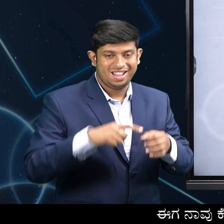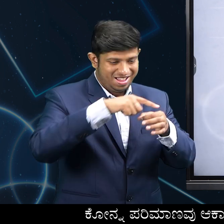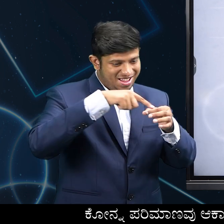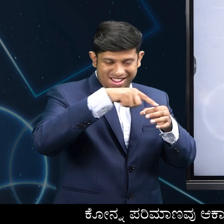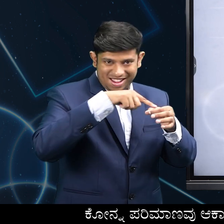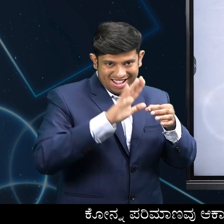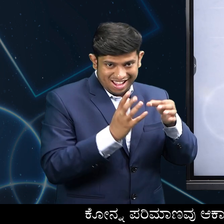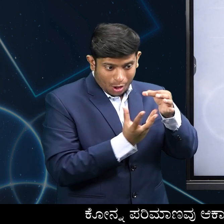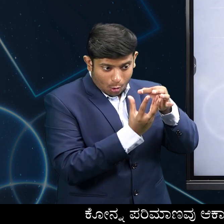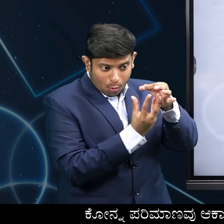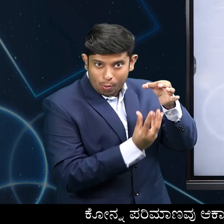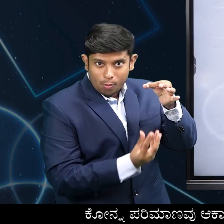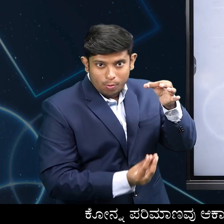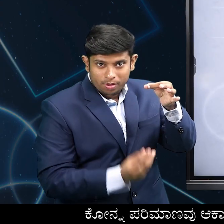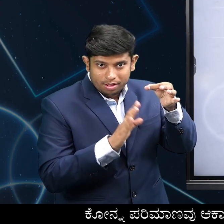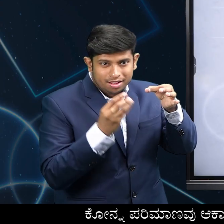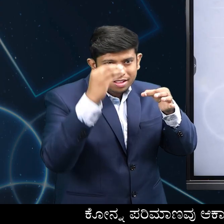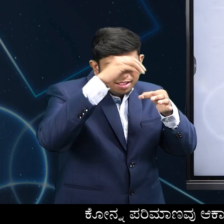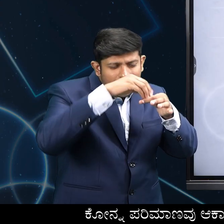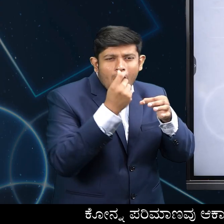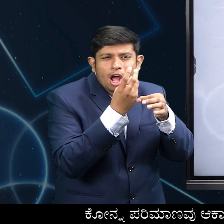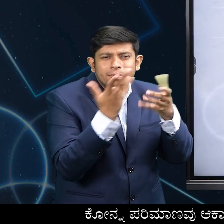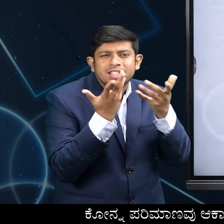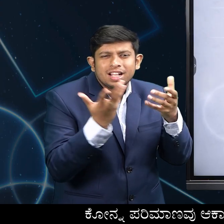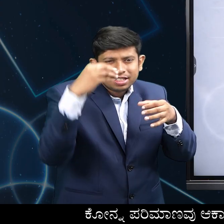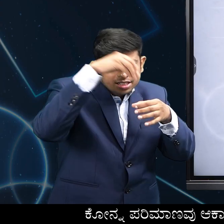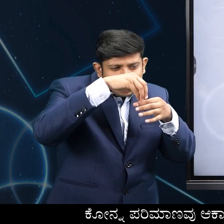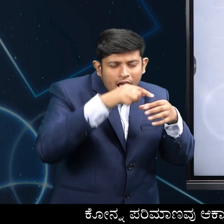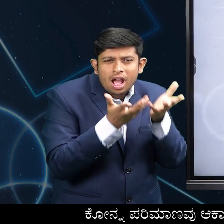ಕೋನ್ನ ಪರಿಮಾಣವು ಆಕಾರದ ಒಳಗೆ ಇರುವ ಸ್ಥಳ ಅಥವಾ ಸಾಮರ್ಥ್ಯವನ್ನ ಸೂಚಿಸುತ್ತೆ.